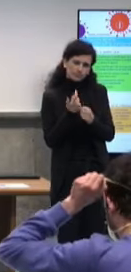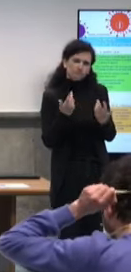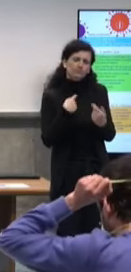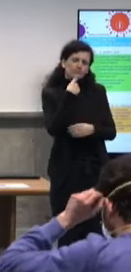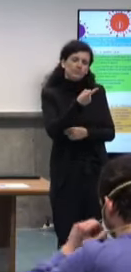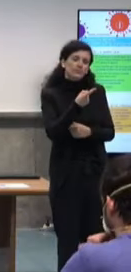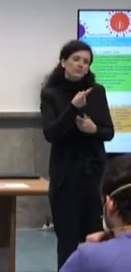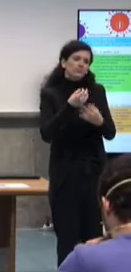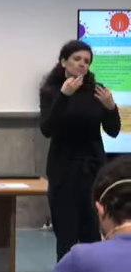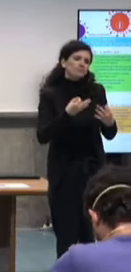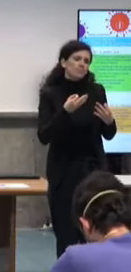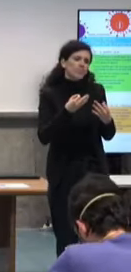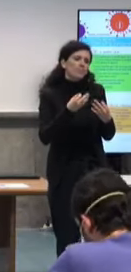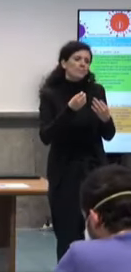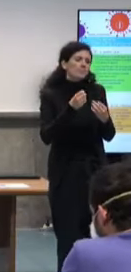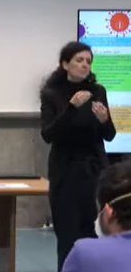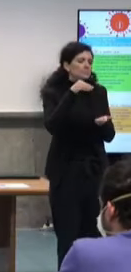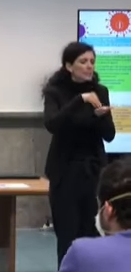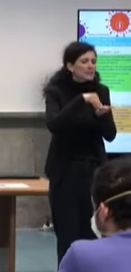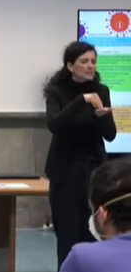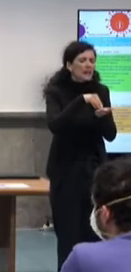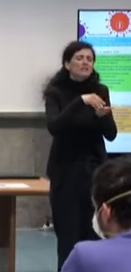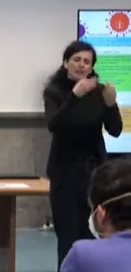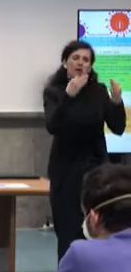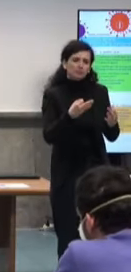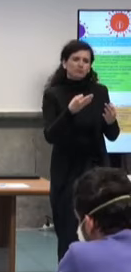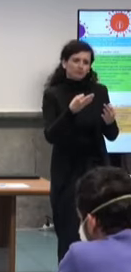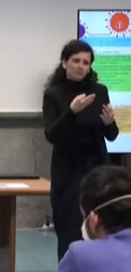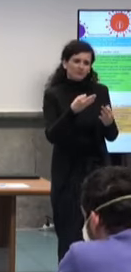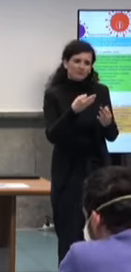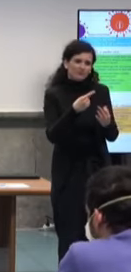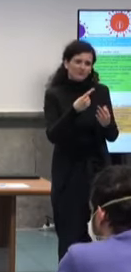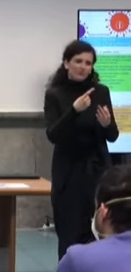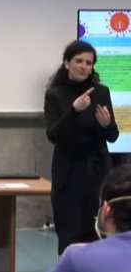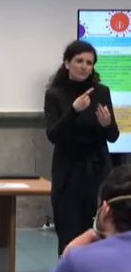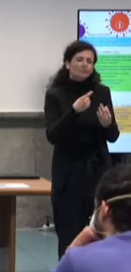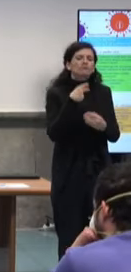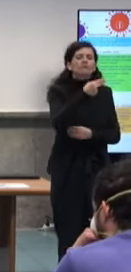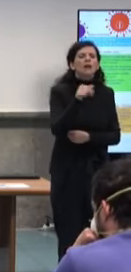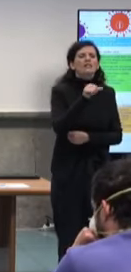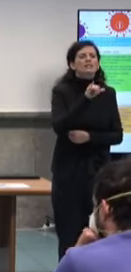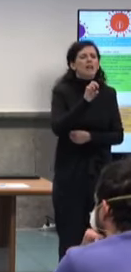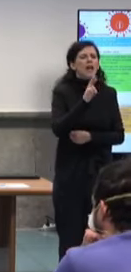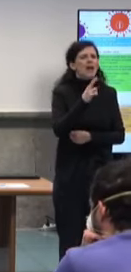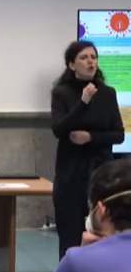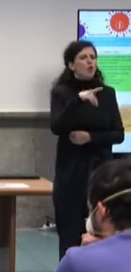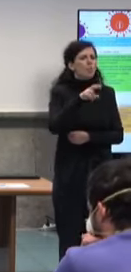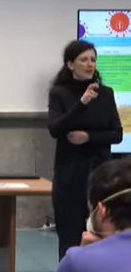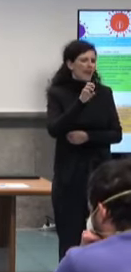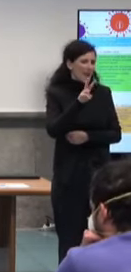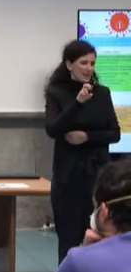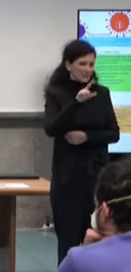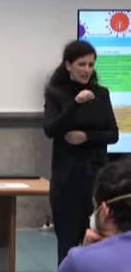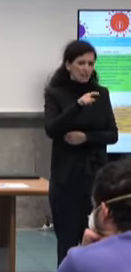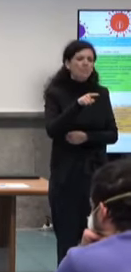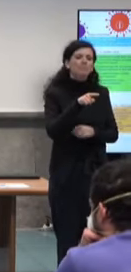prevalenza poi di fatto e per avere una stima affidabile di questo per cui ci sono stime come quelle di imperial college ci